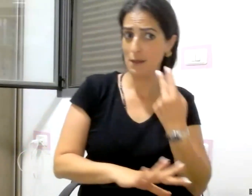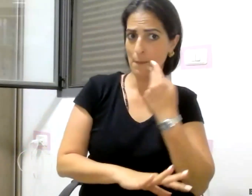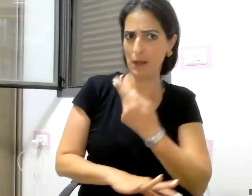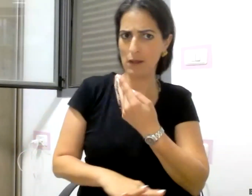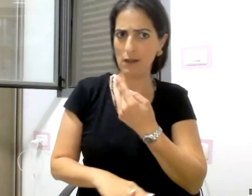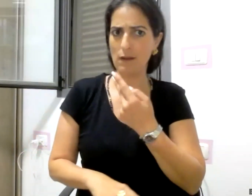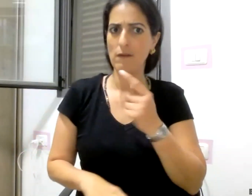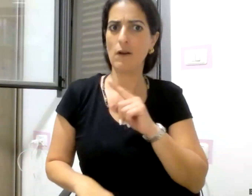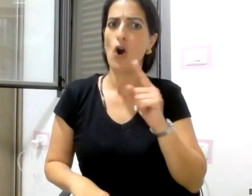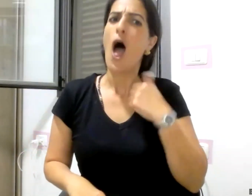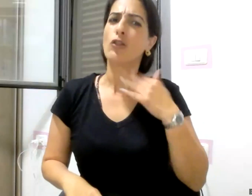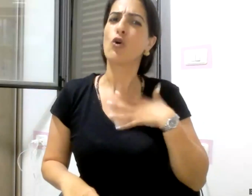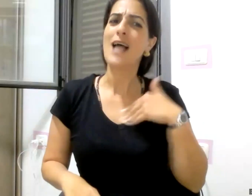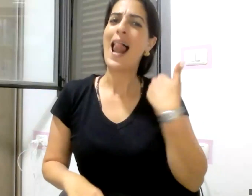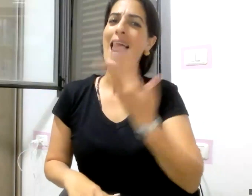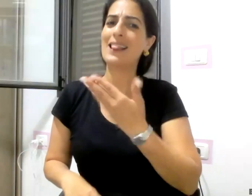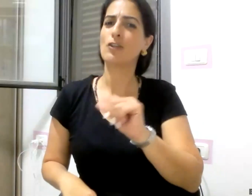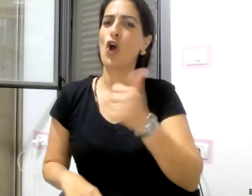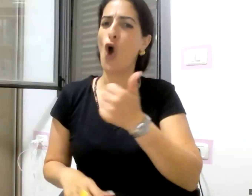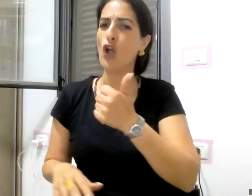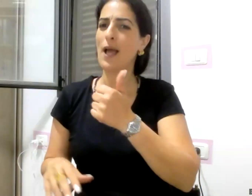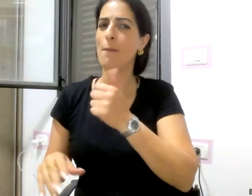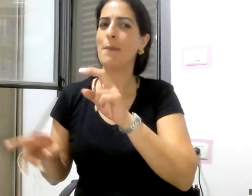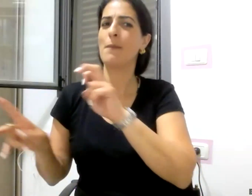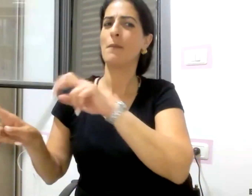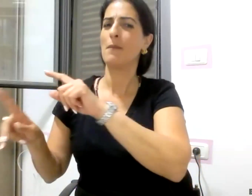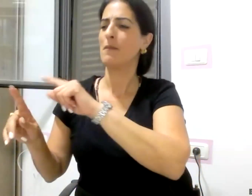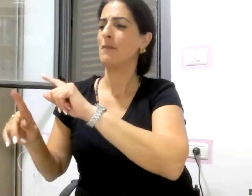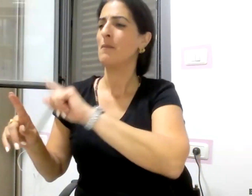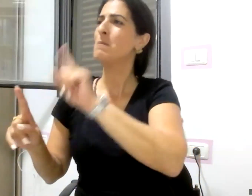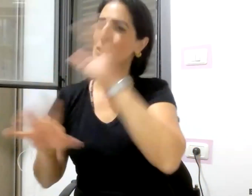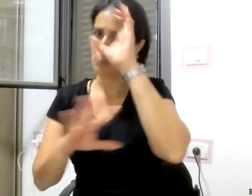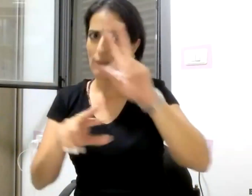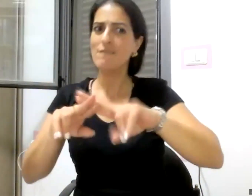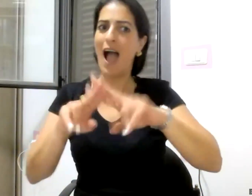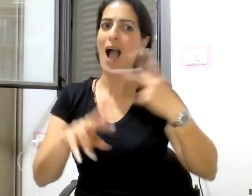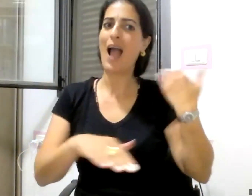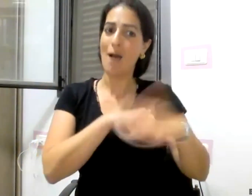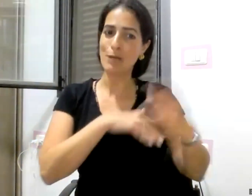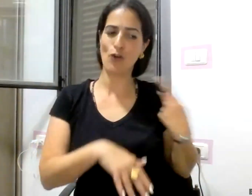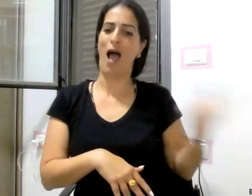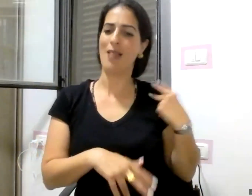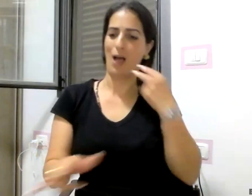יואב ולענת קודם ואז אנחנו נגיב בסוף מאה אחוז יופי אז יואב יואב אני מוזמן